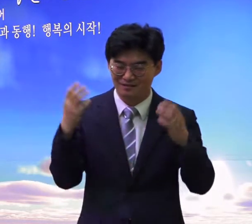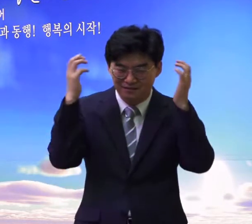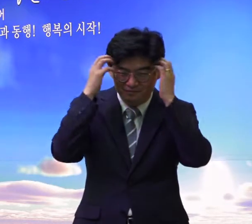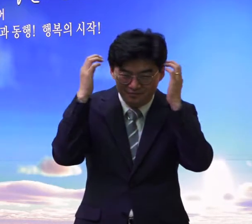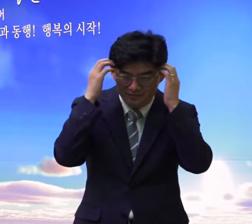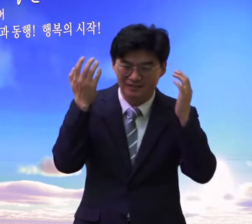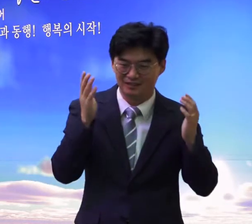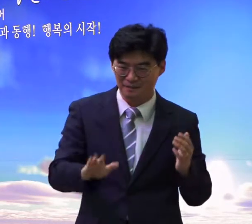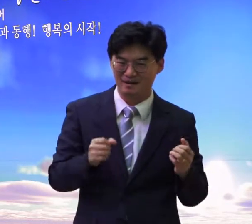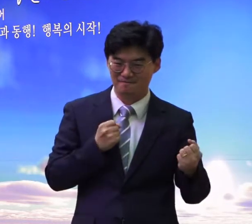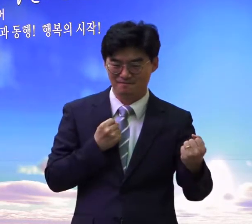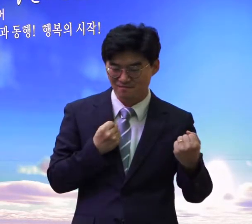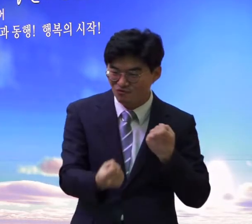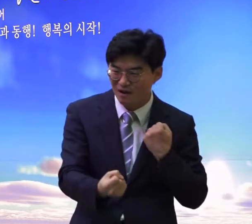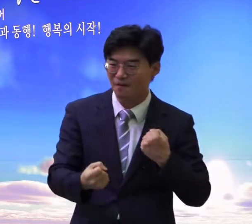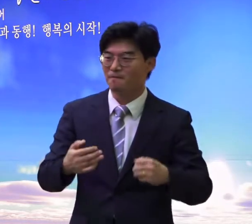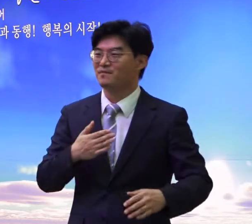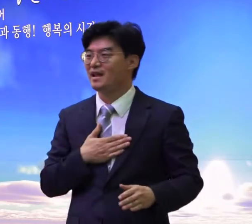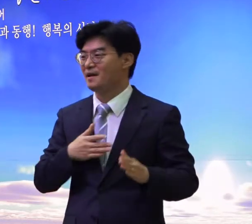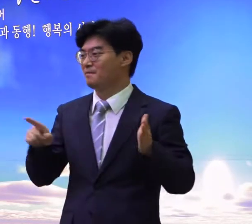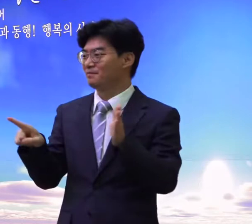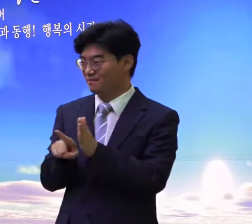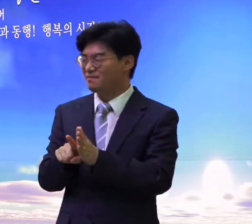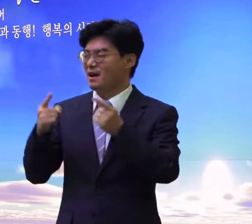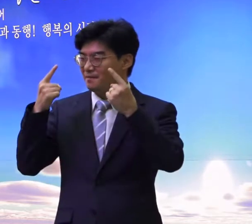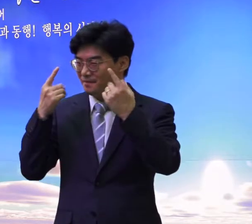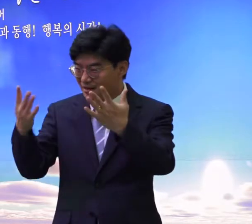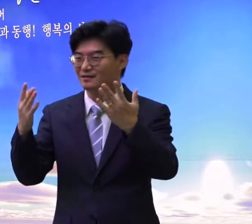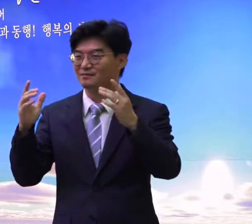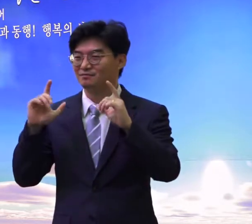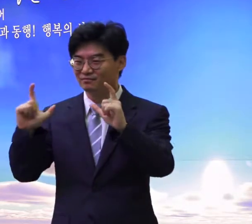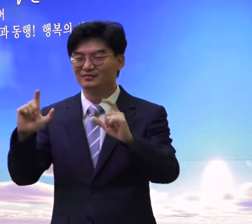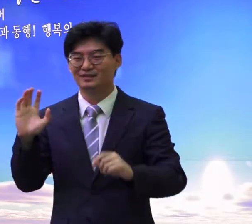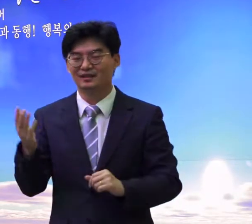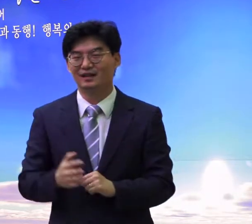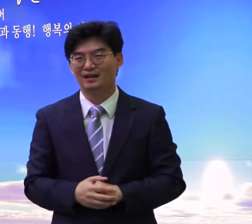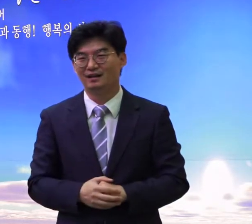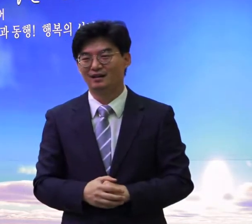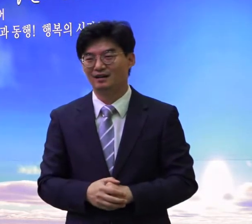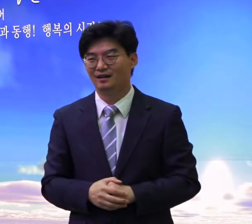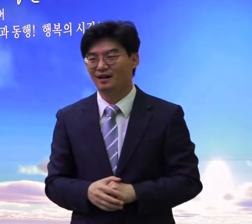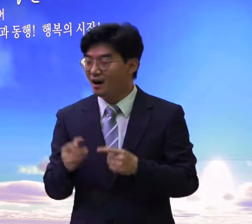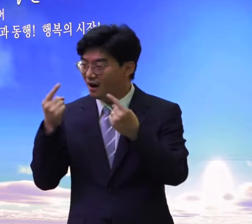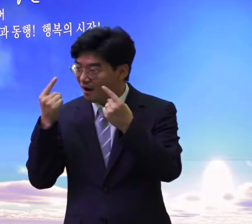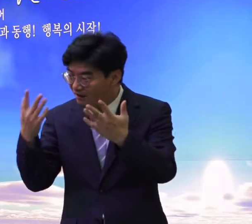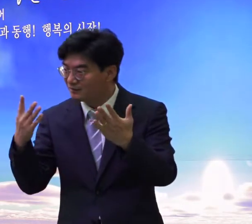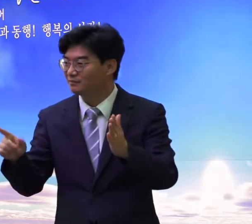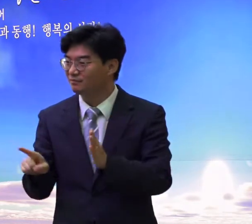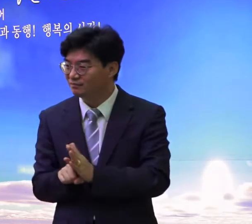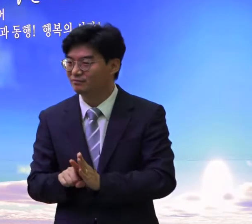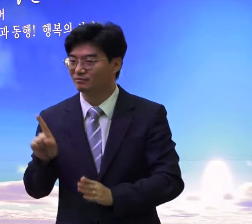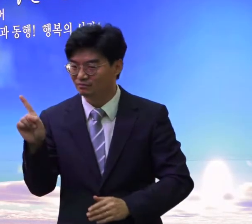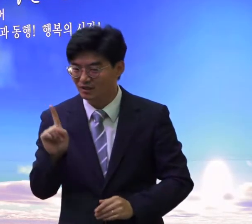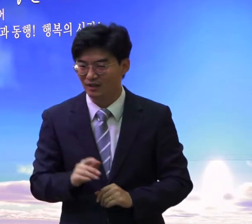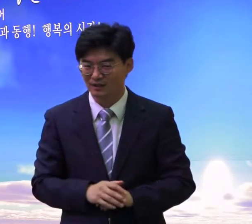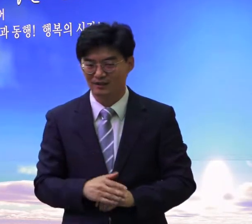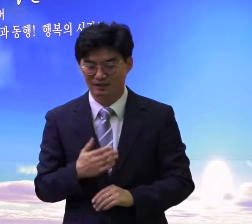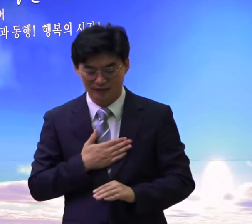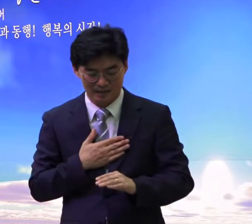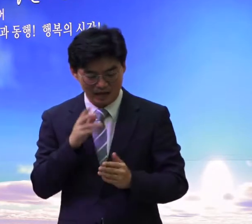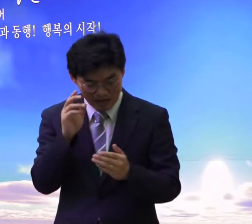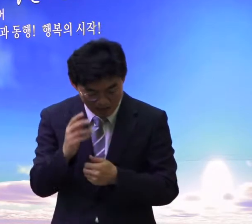다윗이 그의 마음을 확정했다고 하나님께 이야기합니다. 어떻게 확정했습니까? 어떻게 하기로 확정한 것입니까? 내가